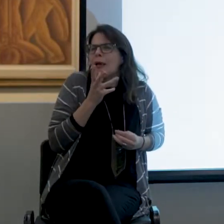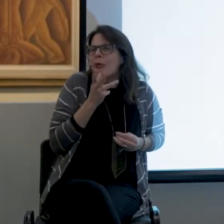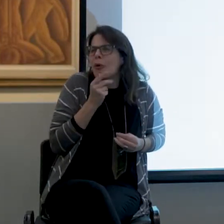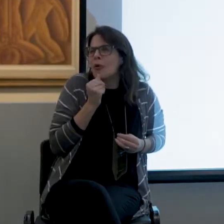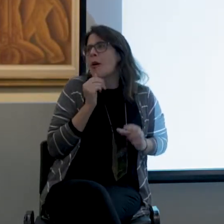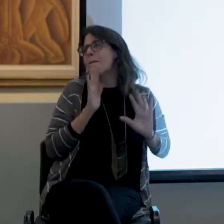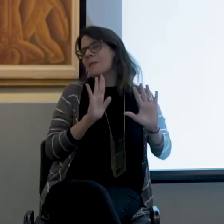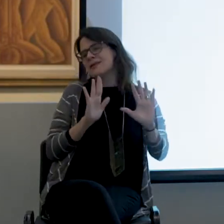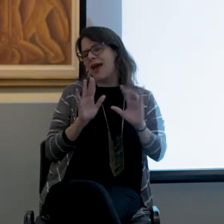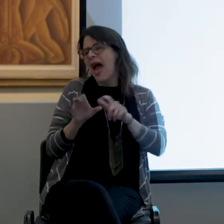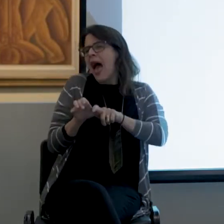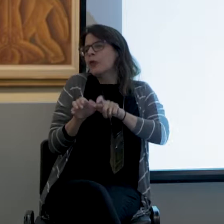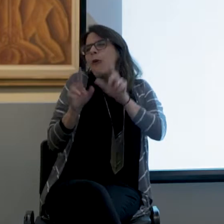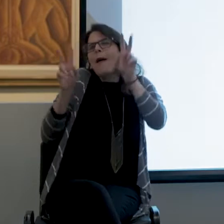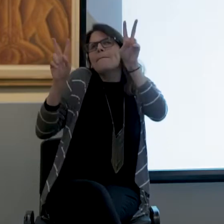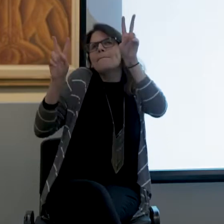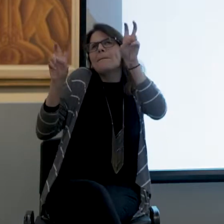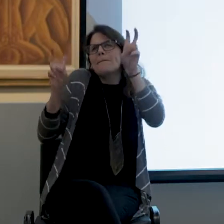autônoma.